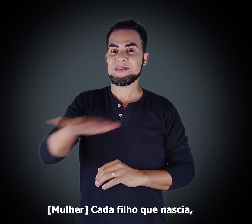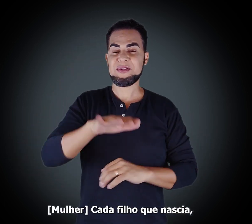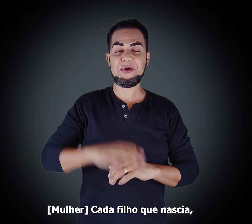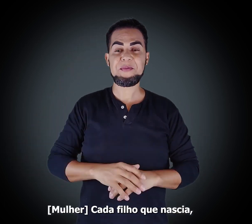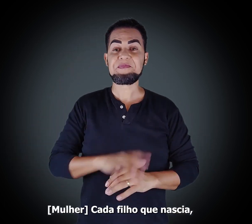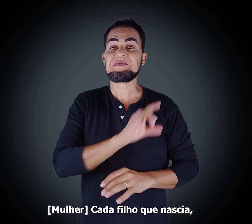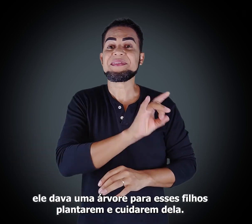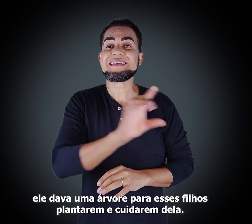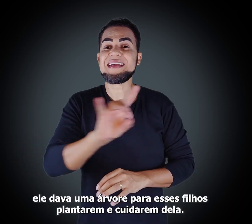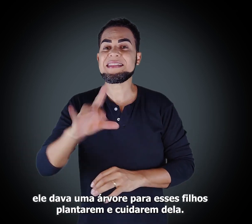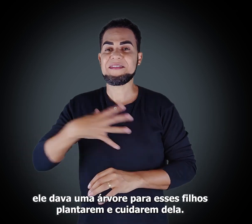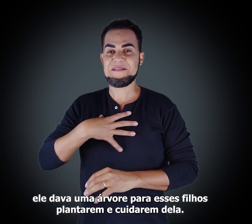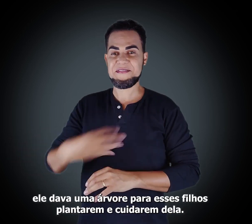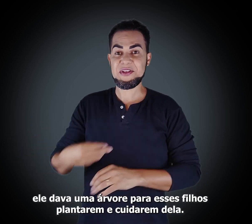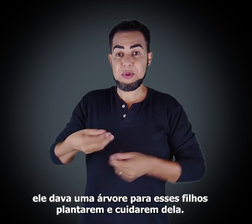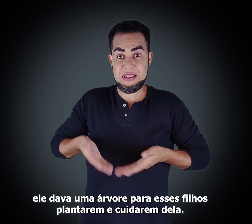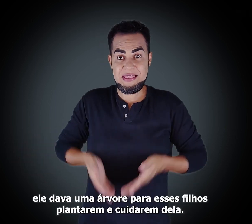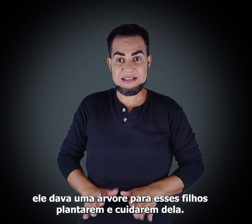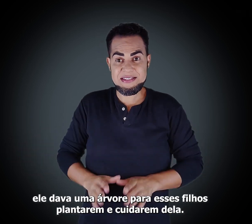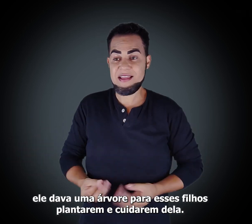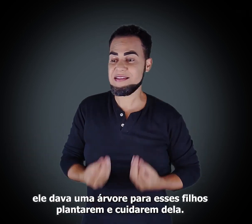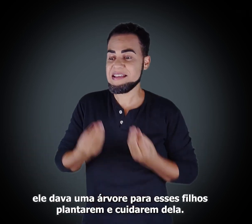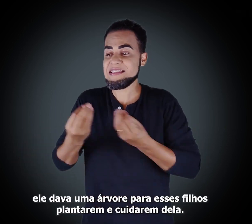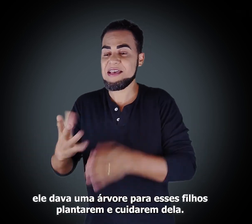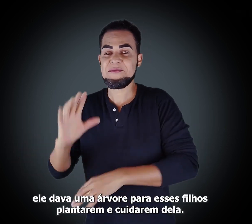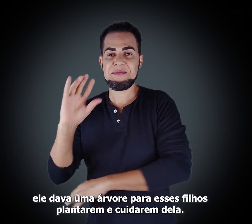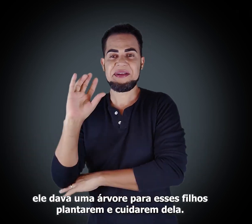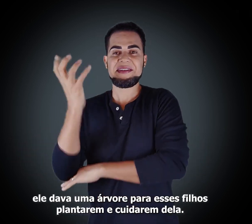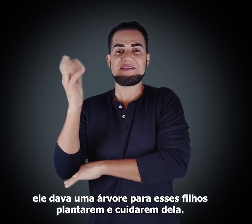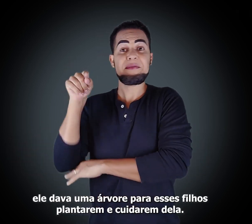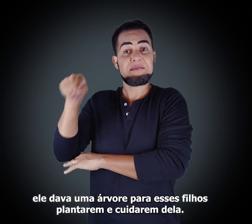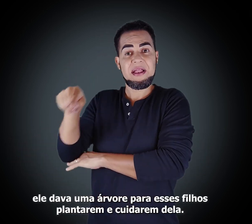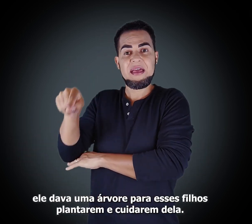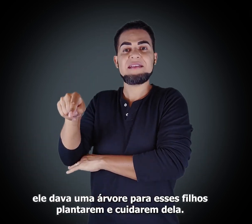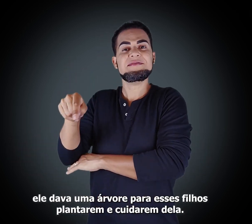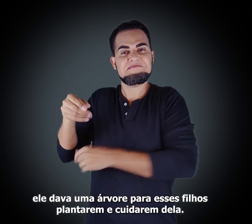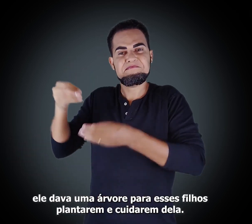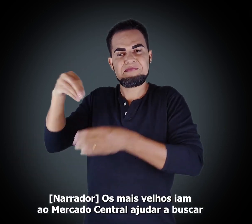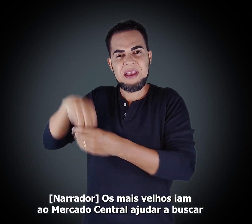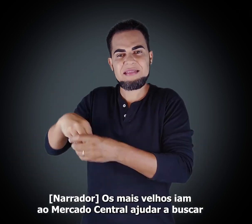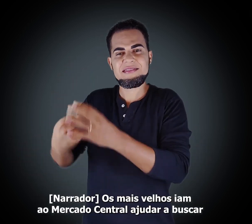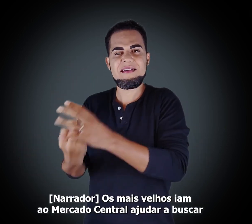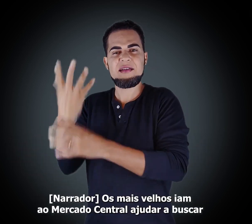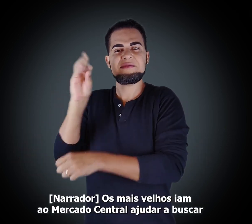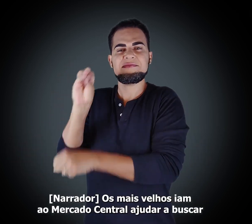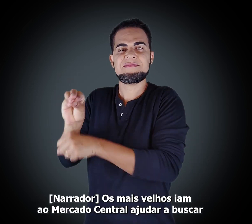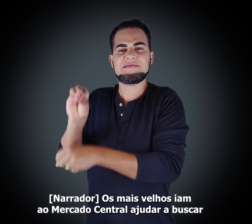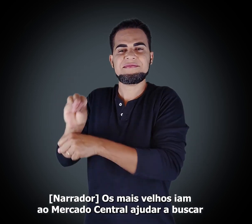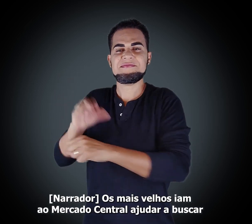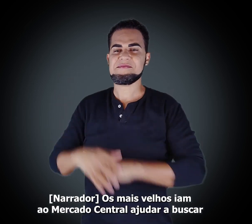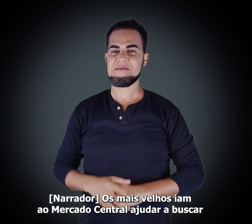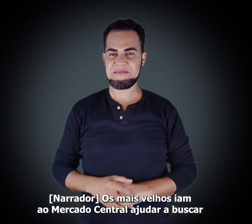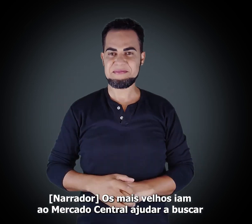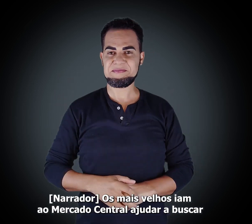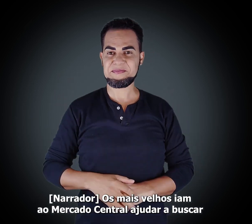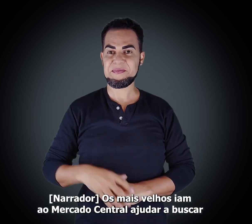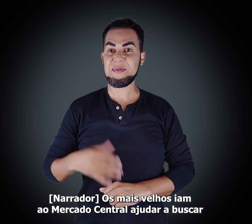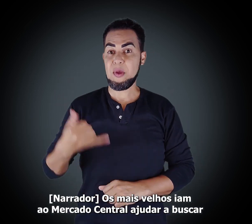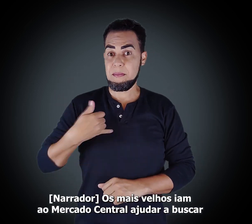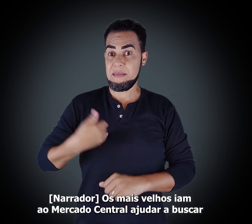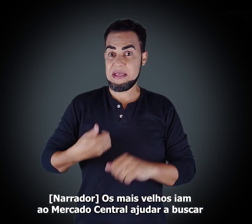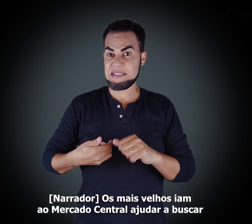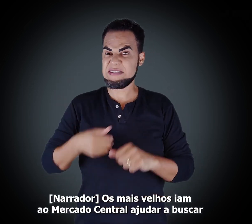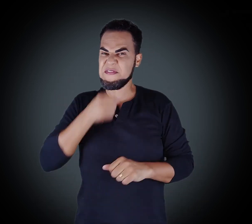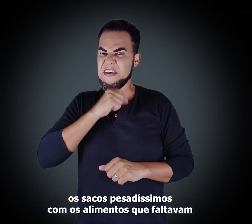Cada filho que nascia, ele dava uma árvore para esses filhos plantarem e cuidar dela. Os mais velhos iam ao mercado